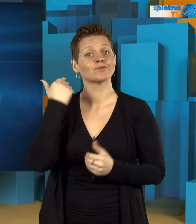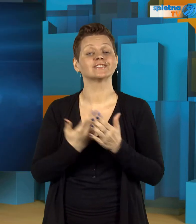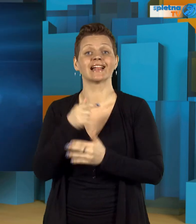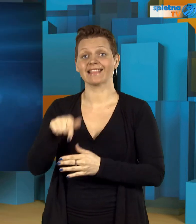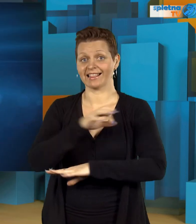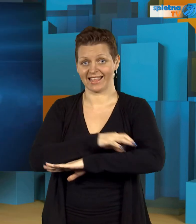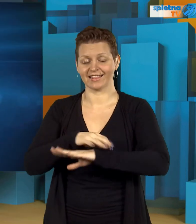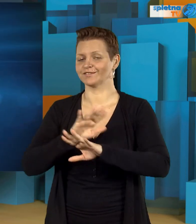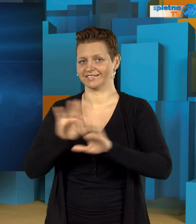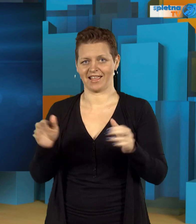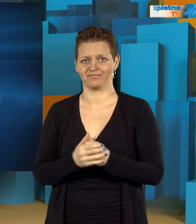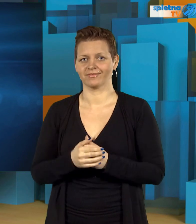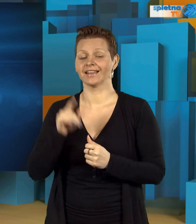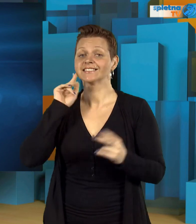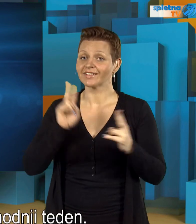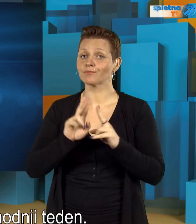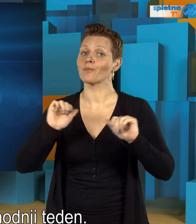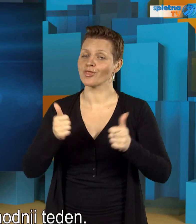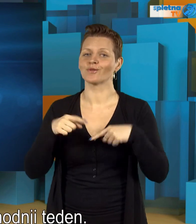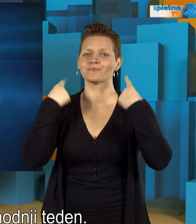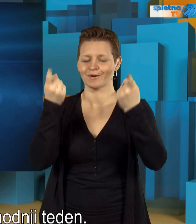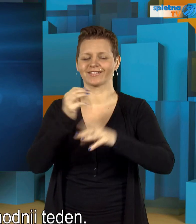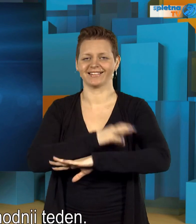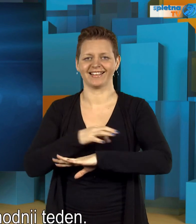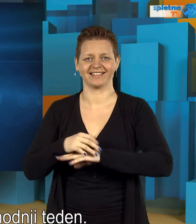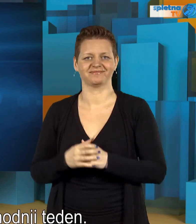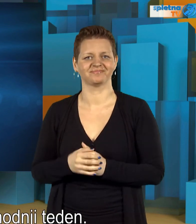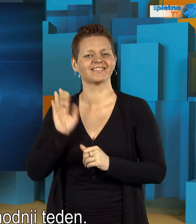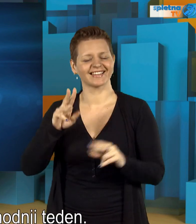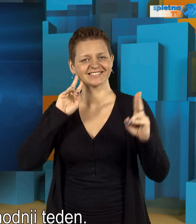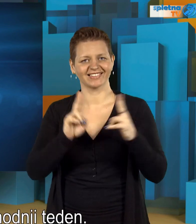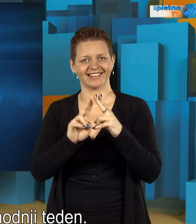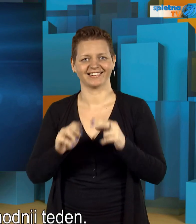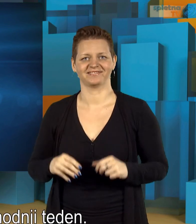bilo za ta teden vse. Se vidimo ponovno prihodnji teden. Nasvidenje.